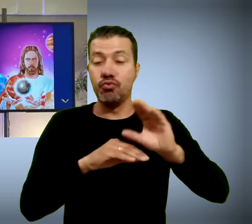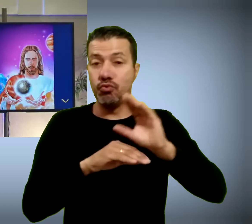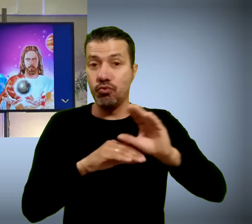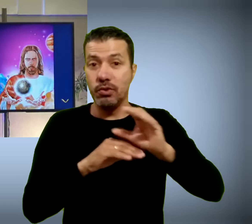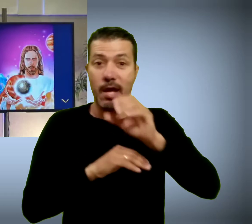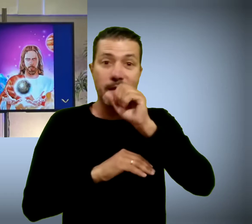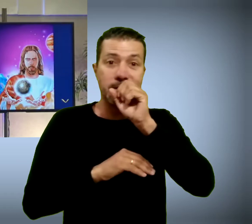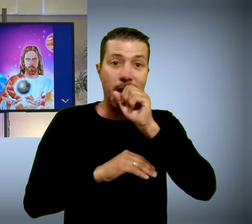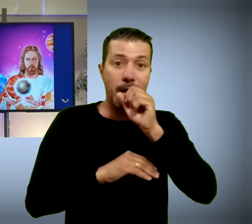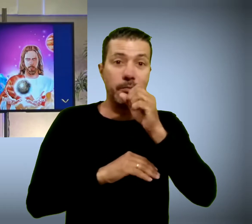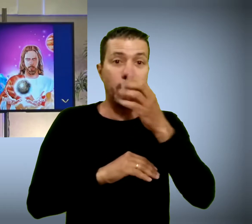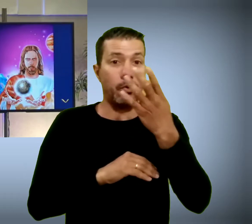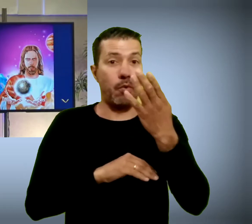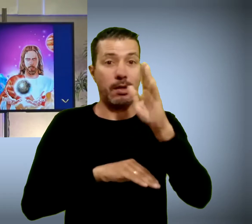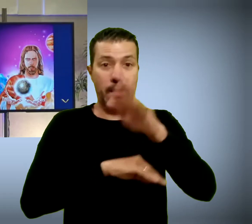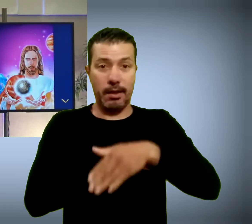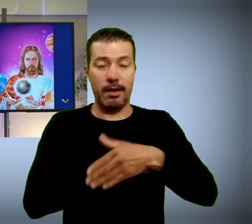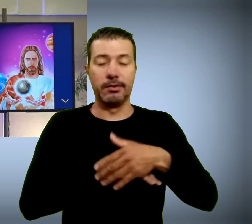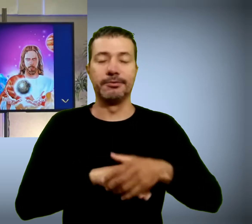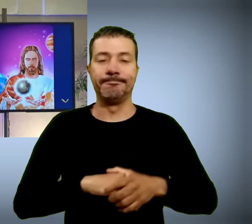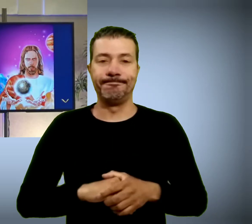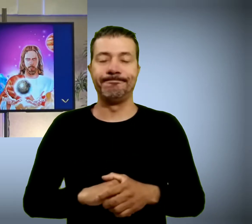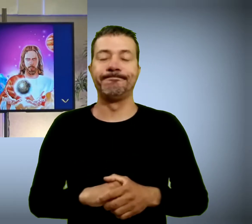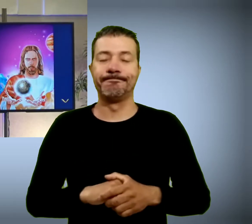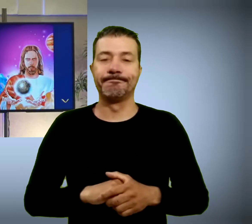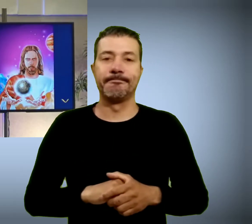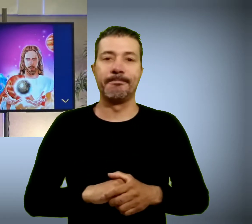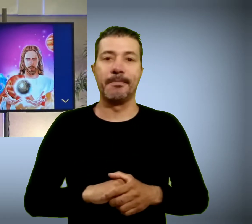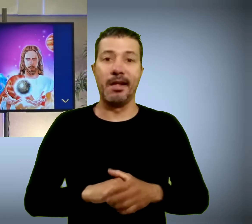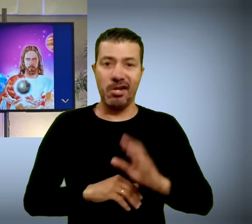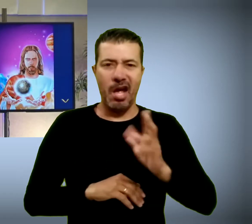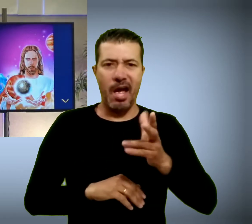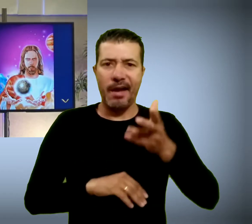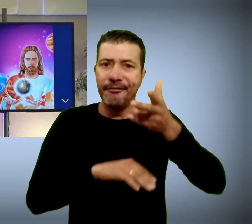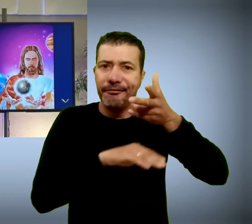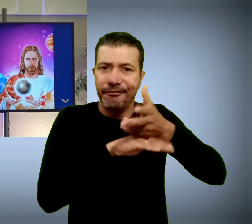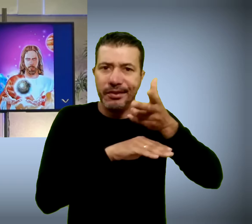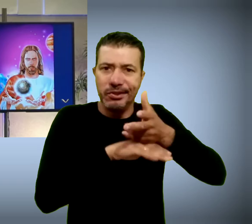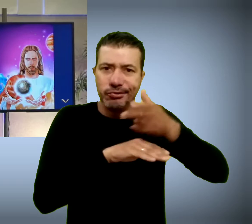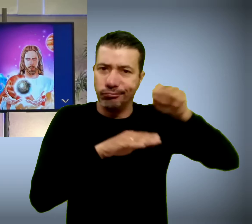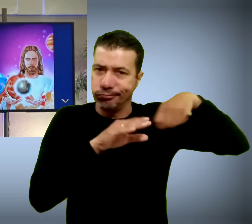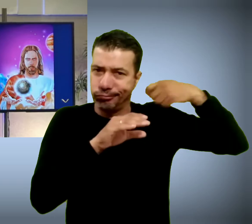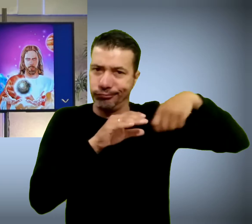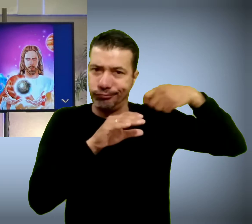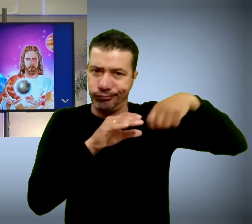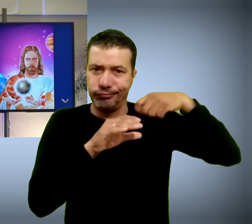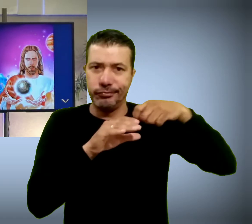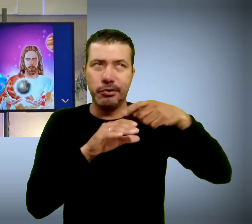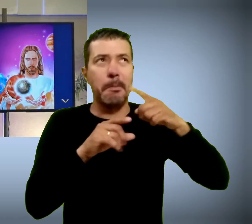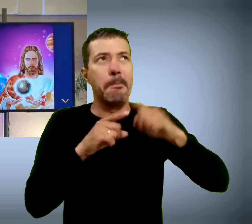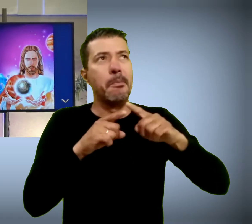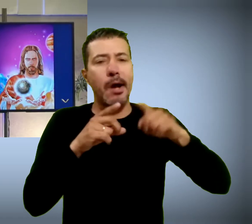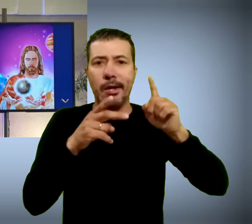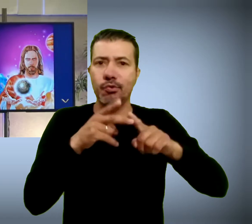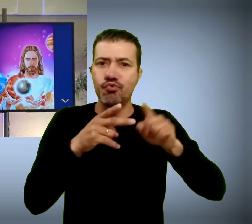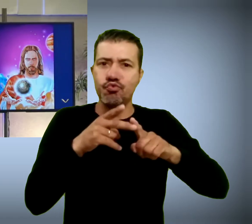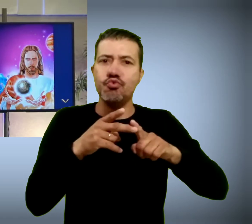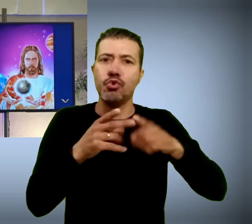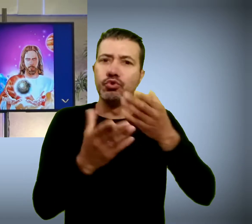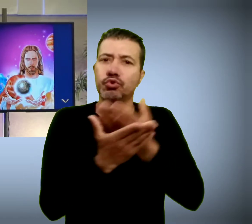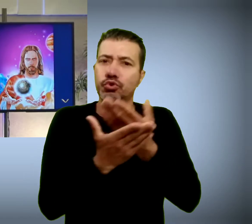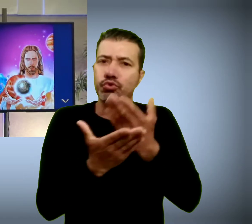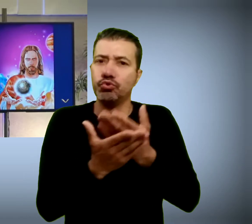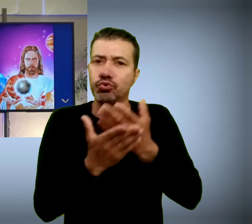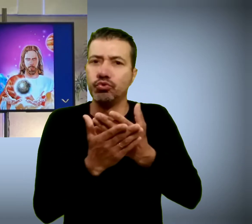sábado às 16 horas. Temos também alguns vídeos já, 2 vídeos, as 2 primeiras aulas na